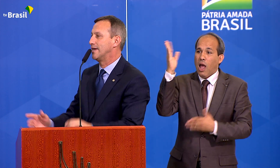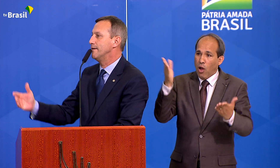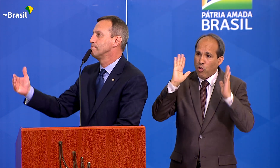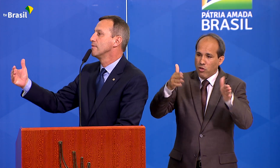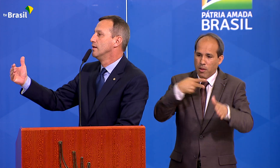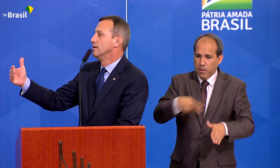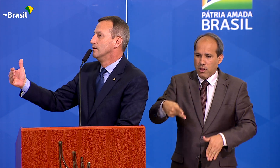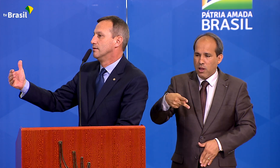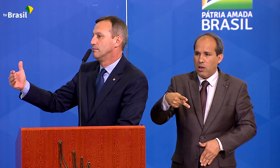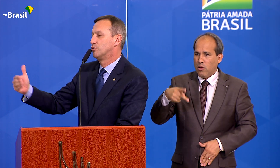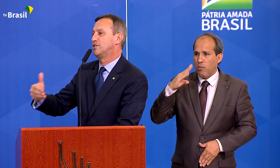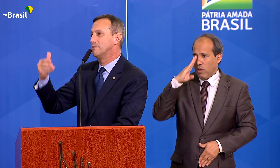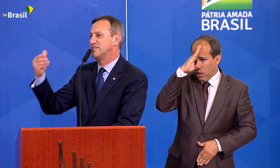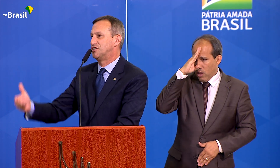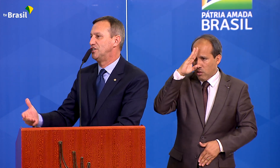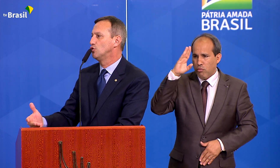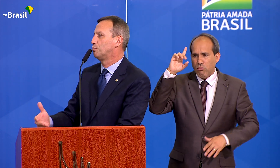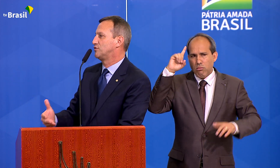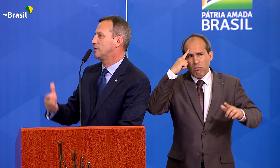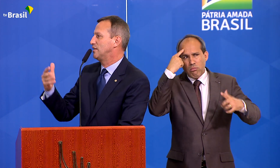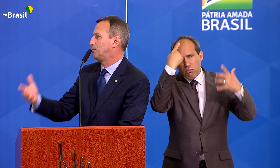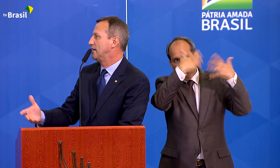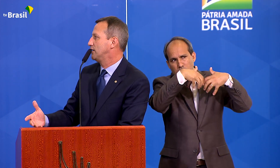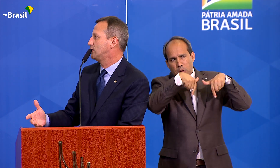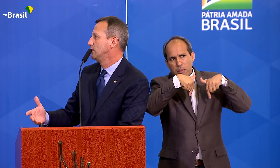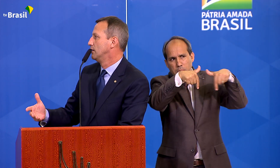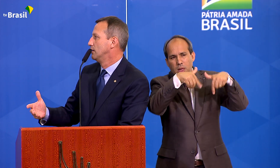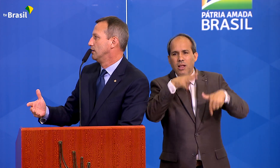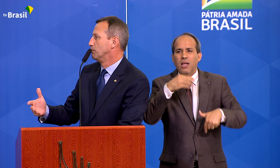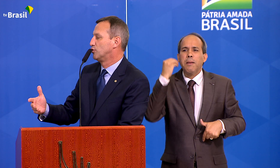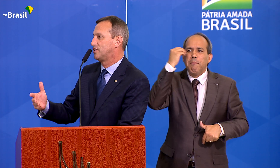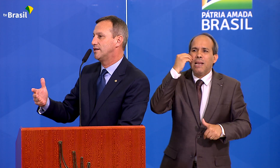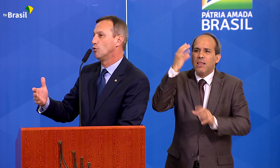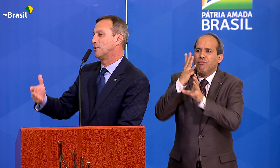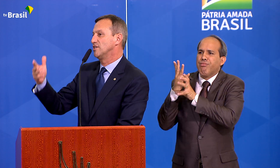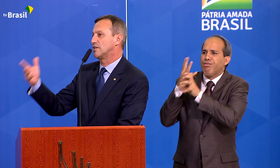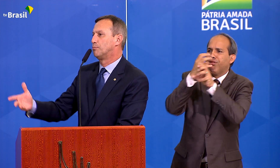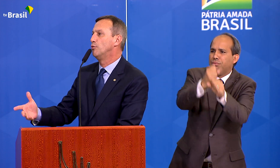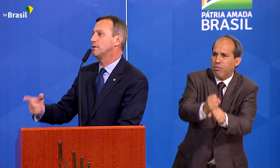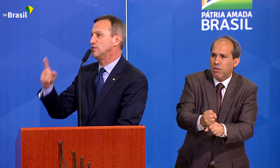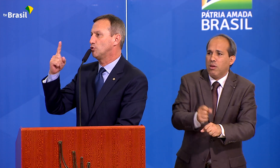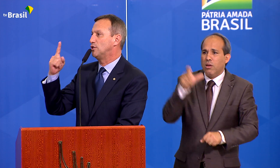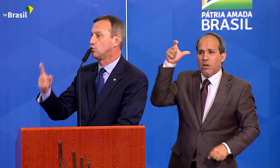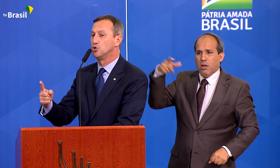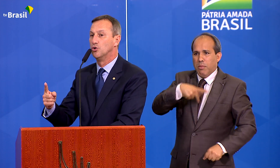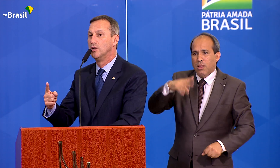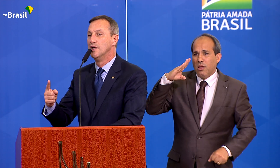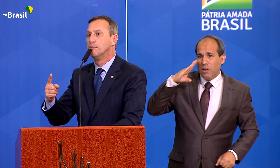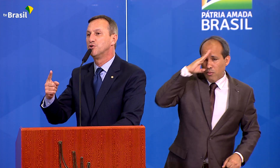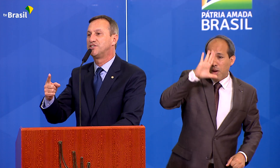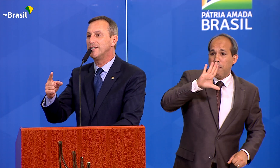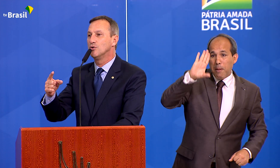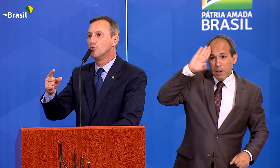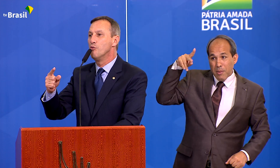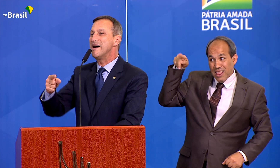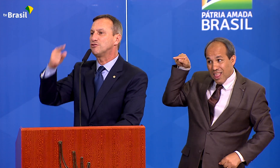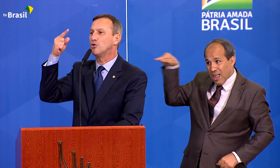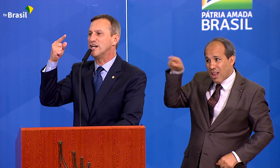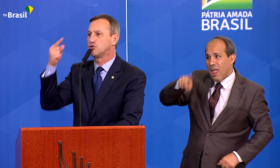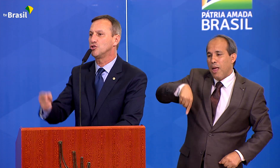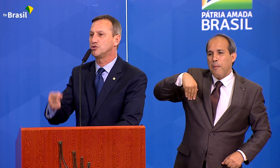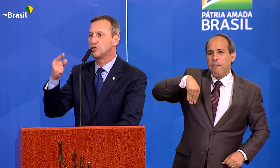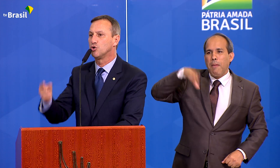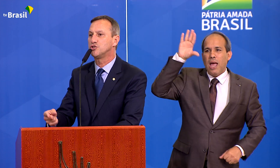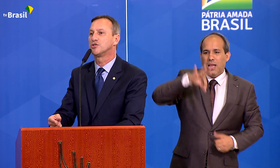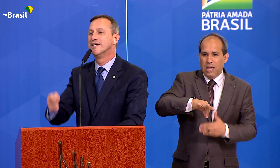Presidente Jair bolsonaro o que por ser mais antigo por ser mais diferente por ser o Presidente da República mas sobretudo por ser